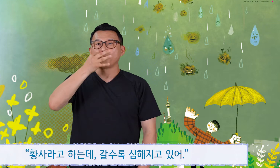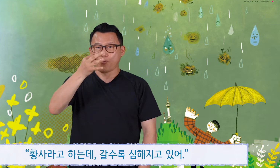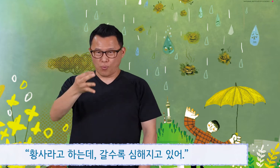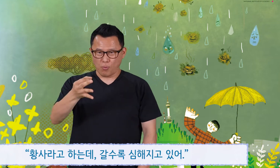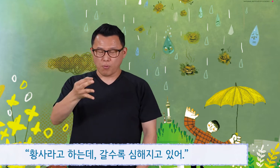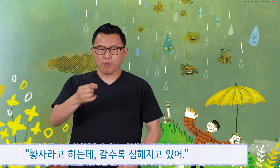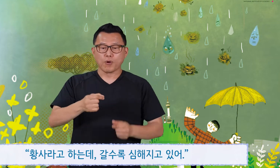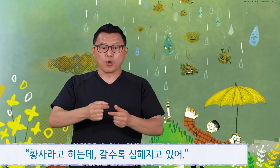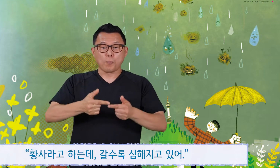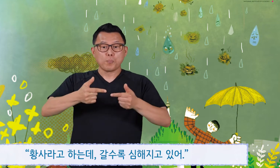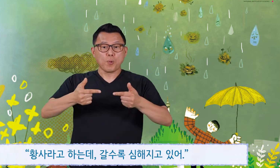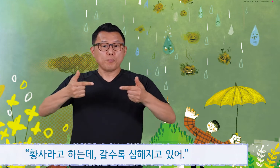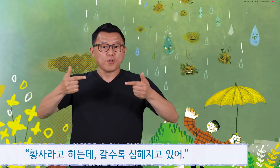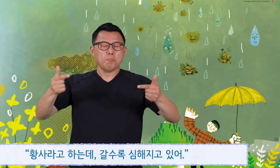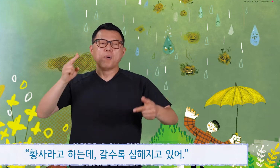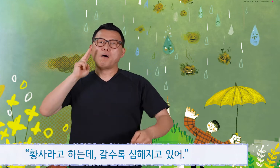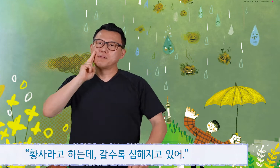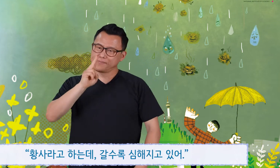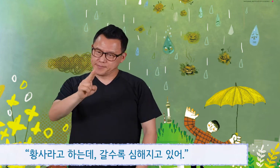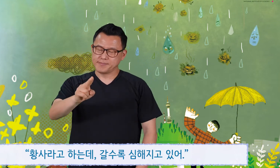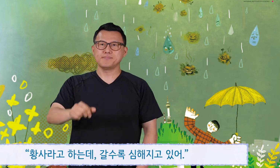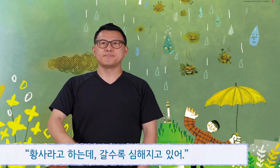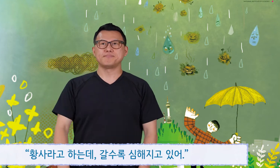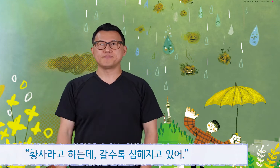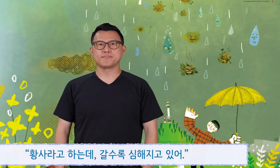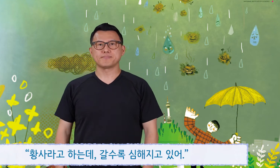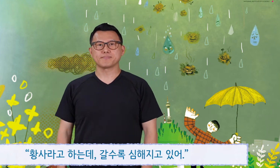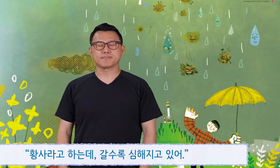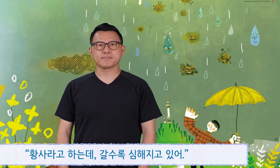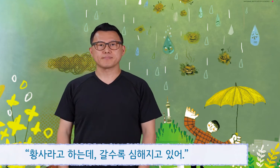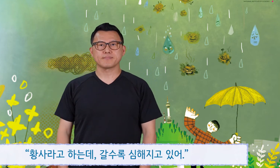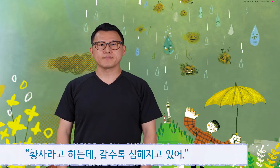황사라고 하는데 갈수록 심해지고 있어.